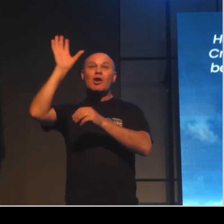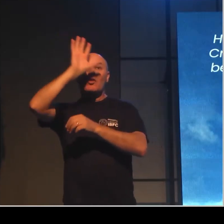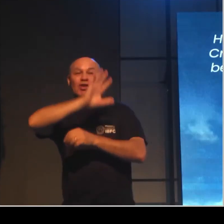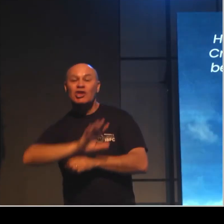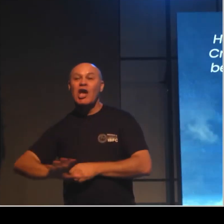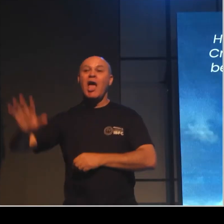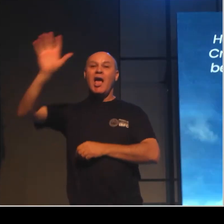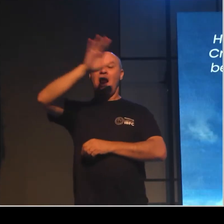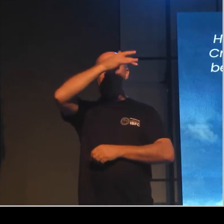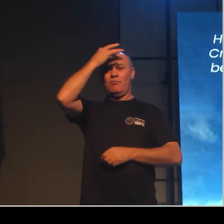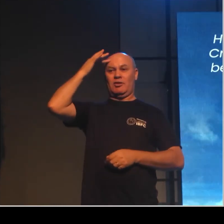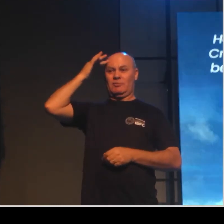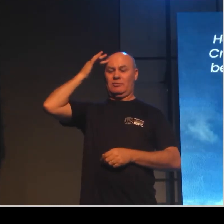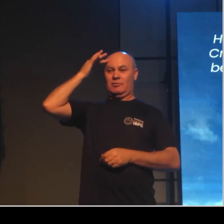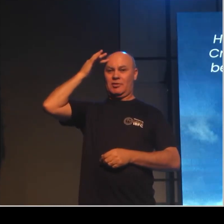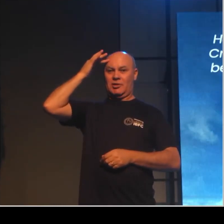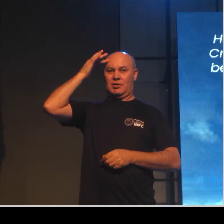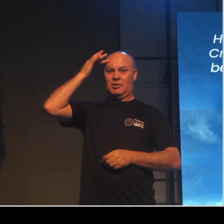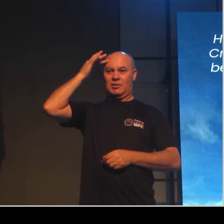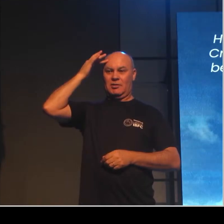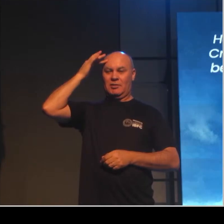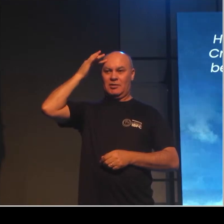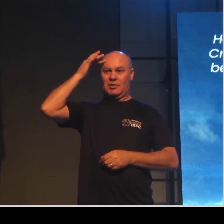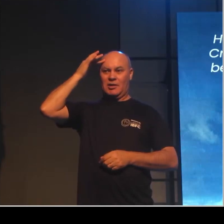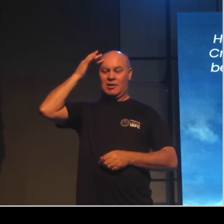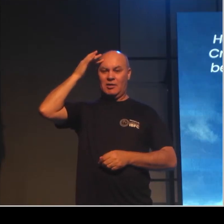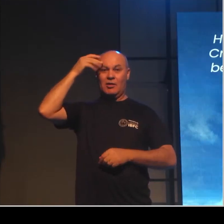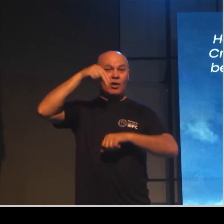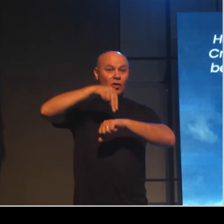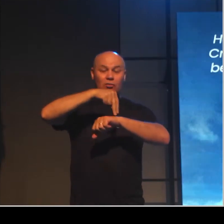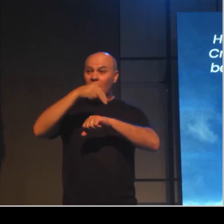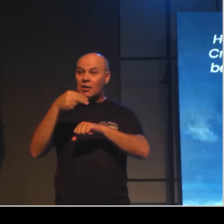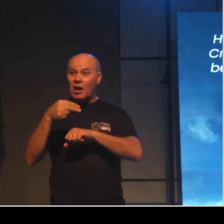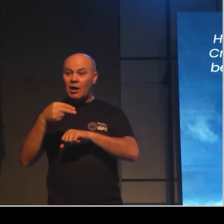Ninguém fica de fora. Nem eu, nem você.